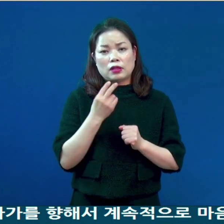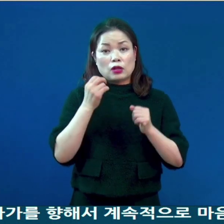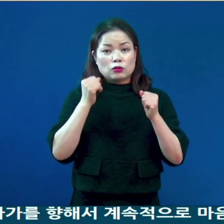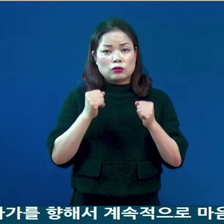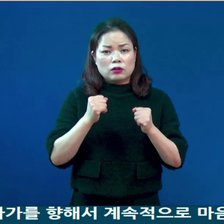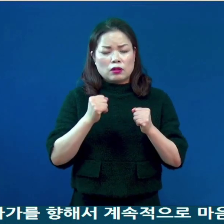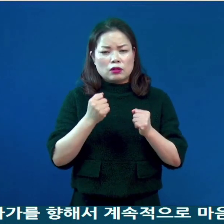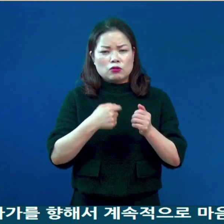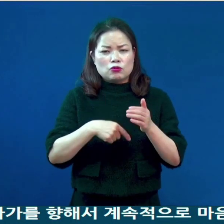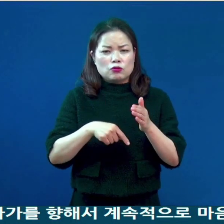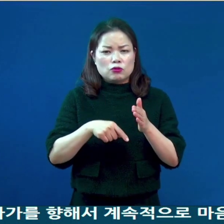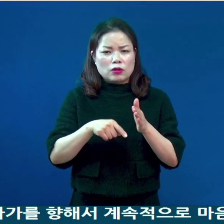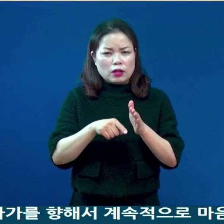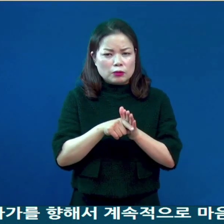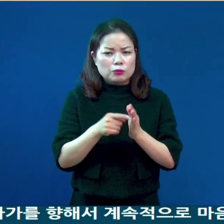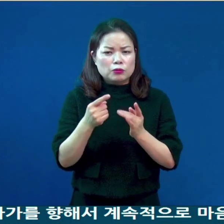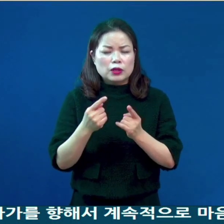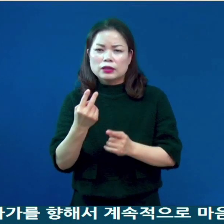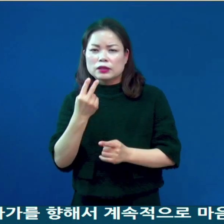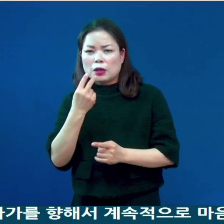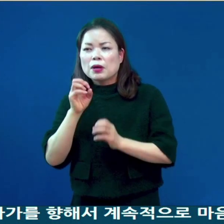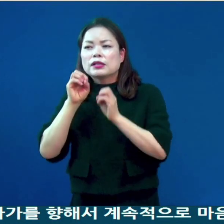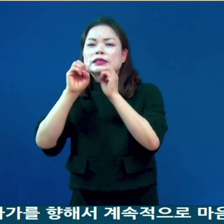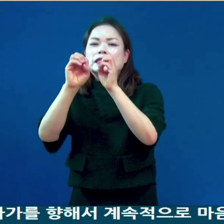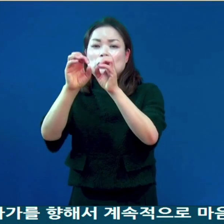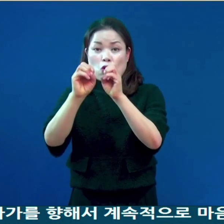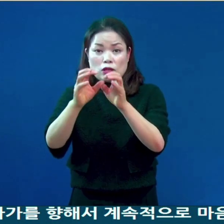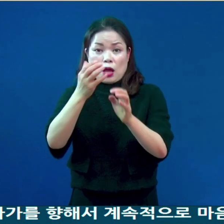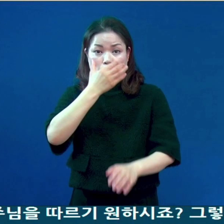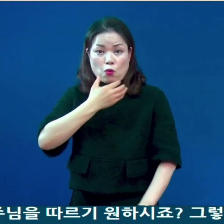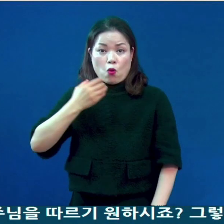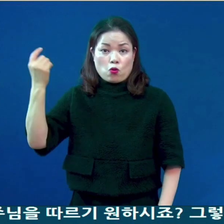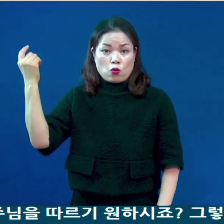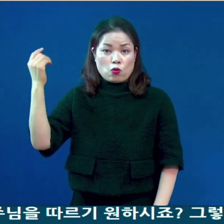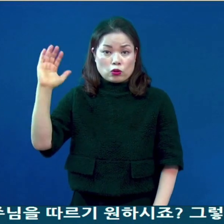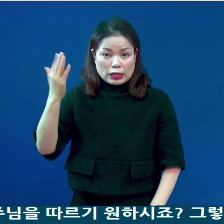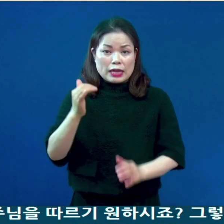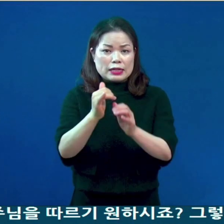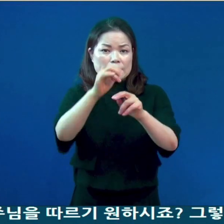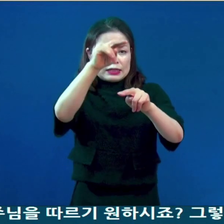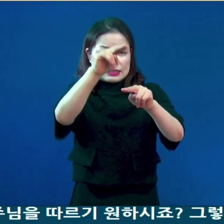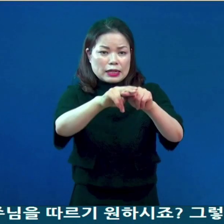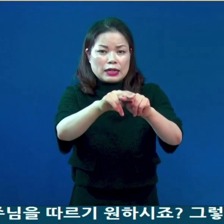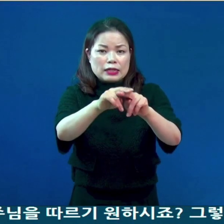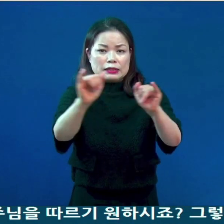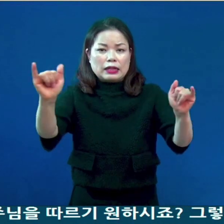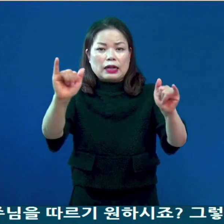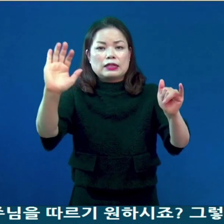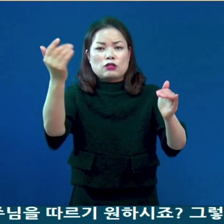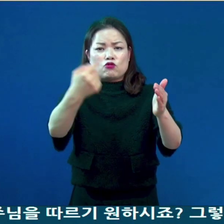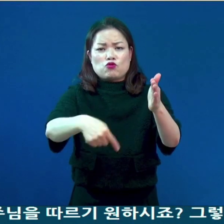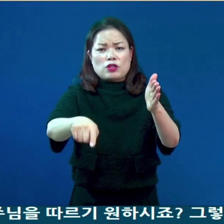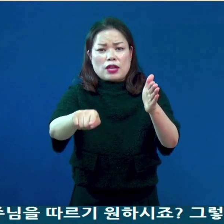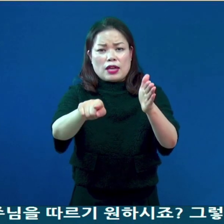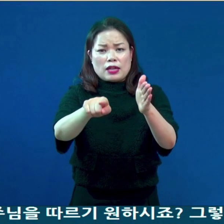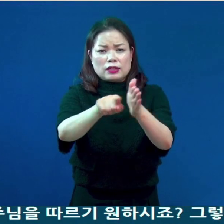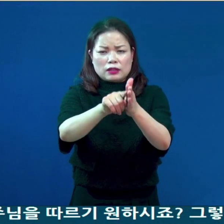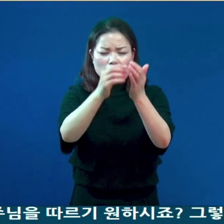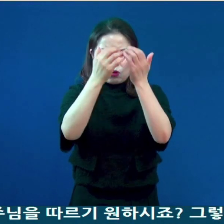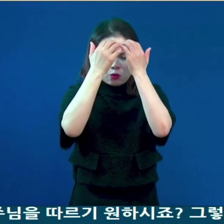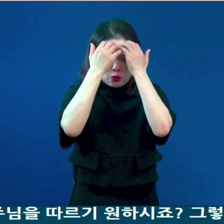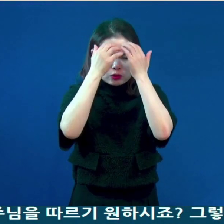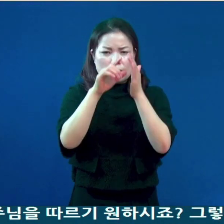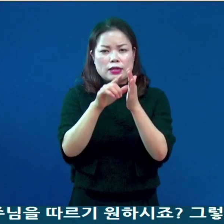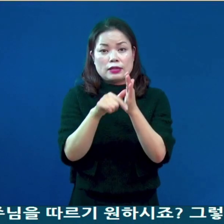위한 발버둥을 넘어서 생명을 전하는 복된 자리가 되기 위해서 우리는 이 고난의